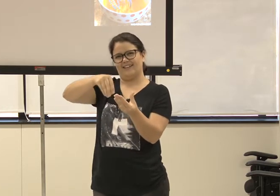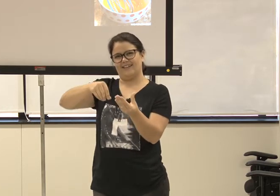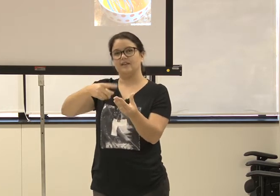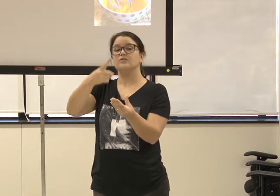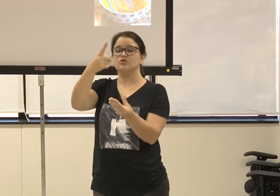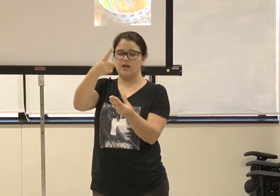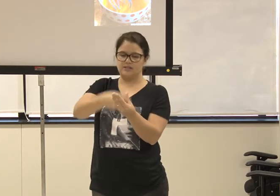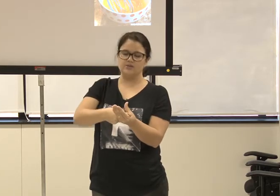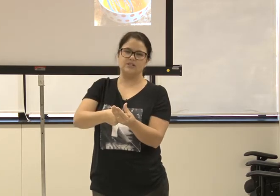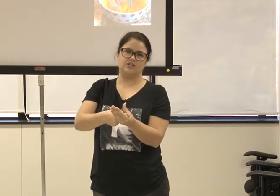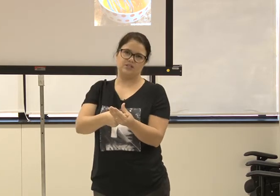Só a salsicha.